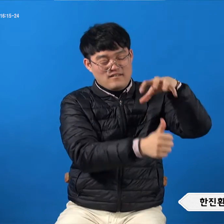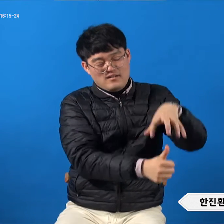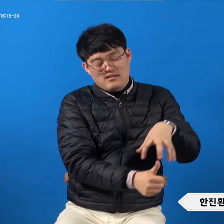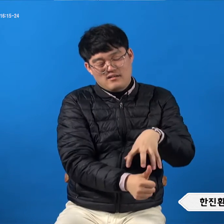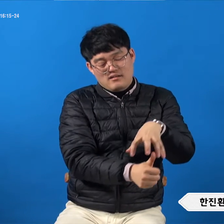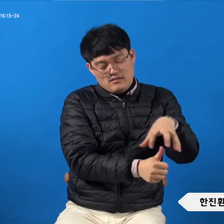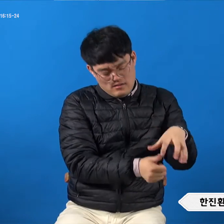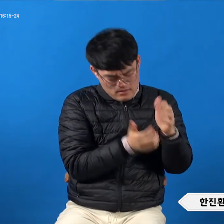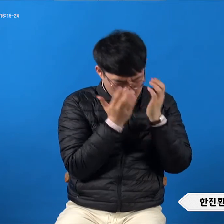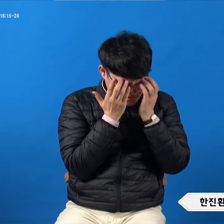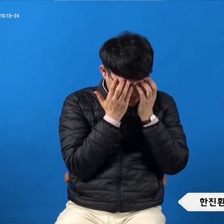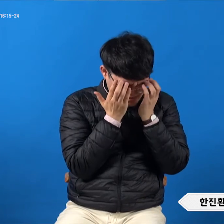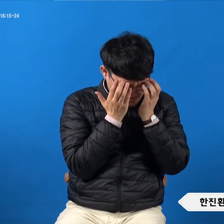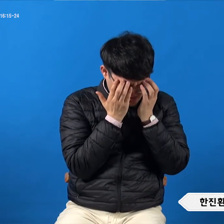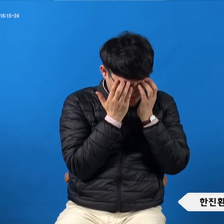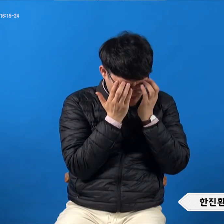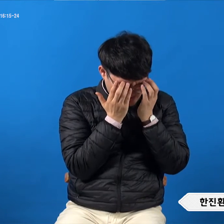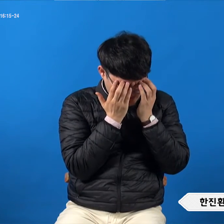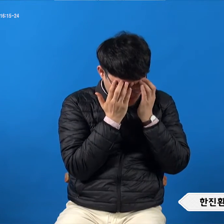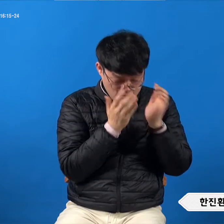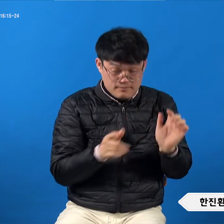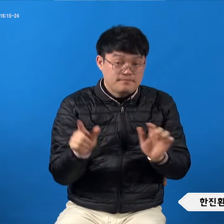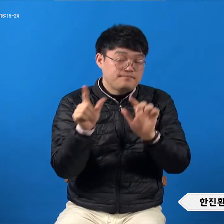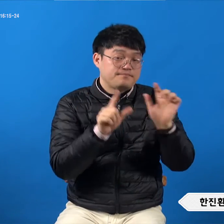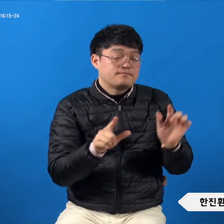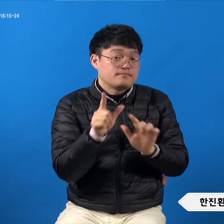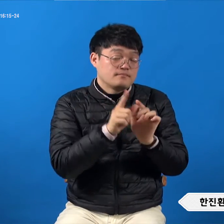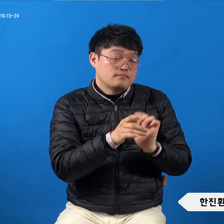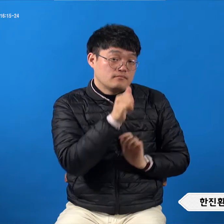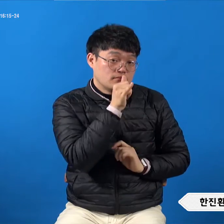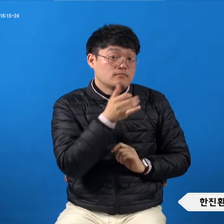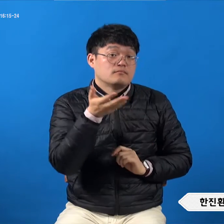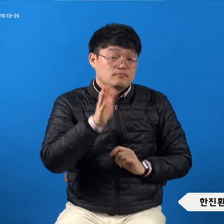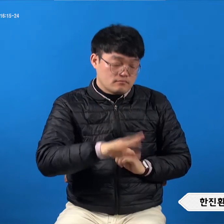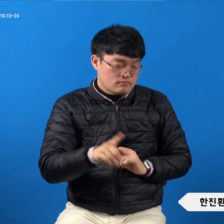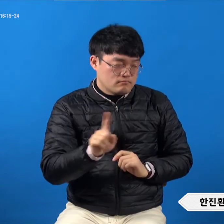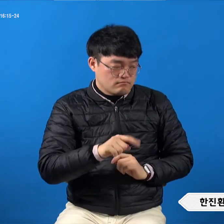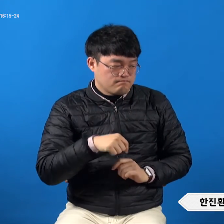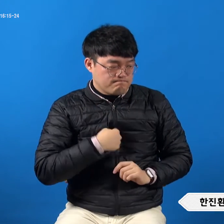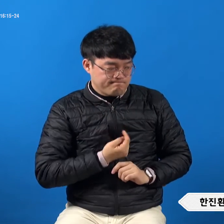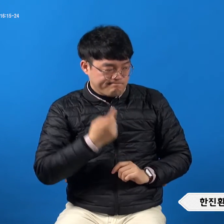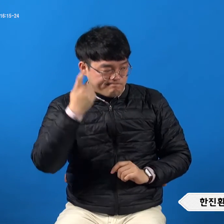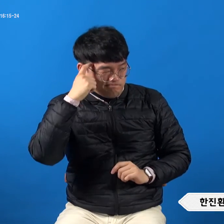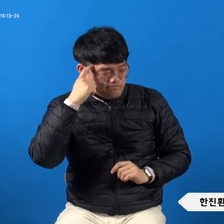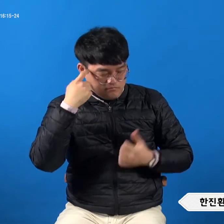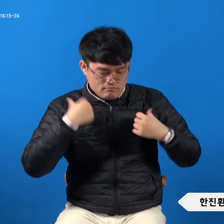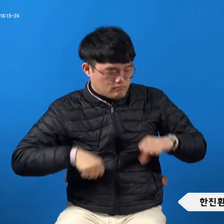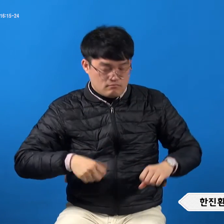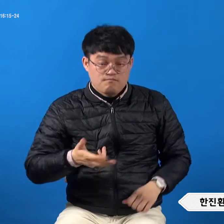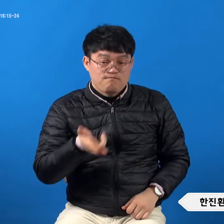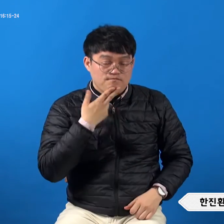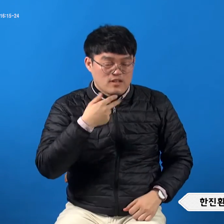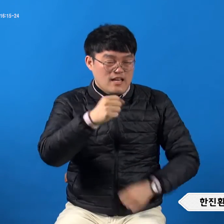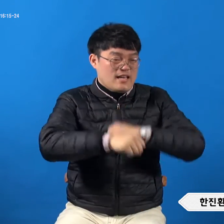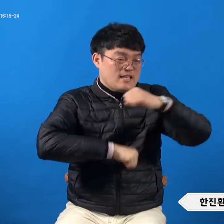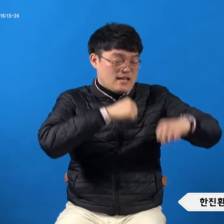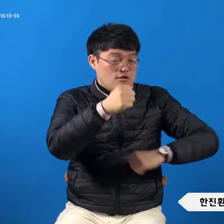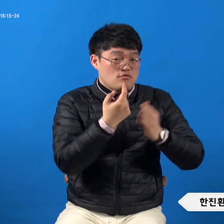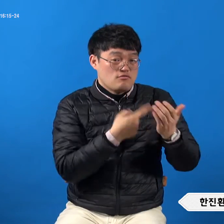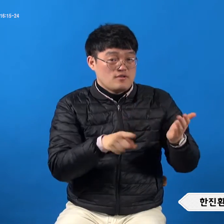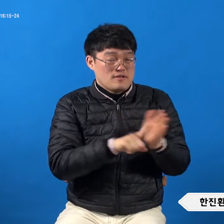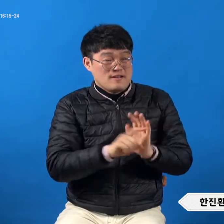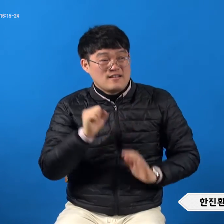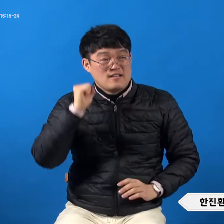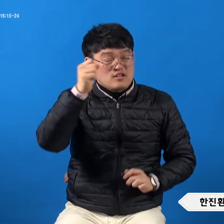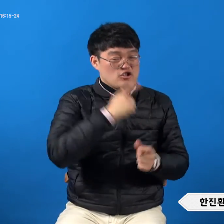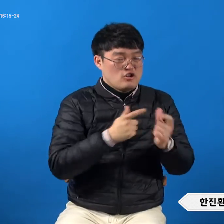온갖 고초를 겪으면서 지냈습니다. 그래도 만델라는 꺾이지 않았습니다. 자유를 향한 그 열망이 오히려